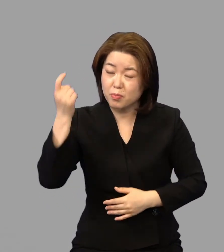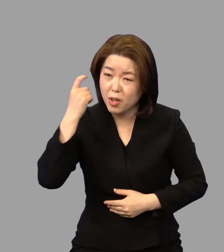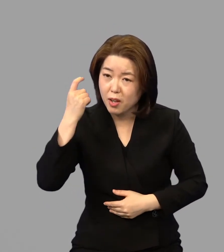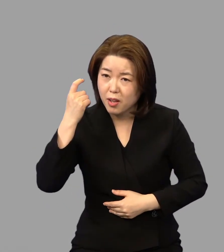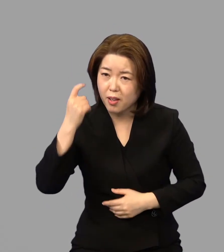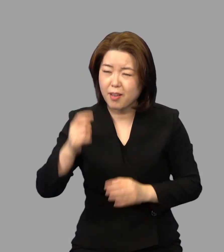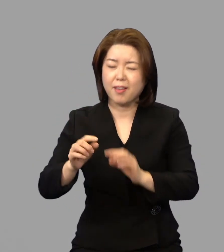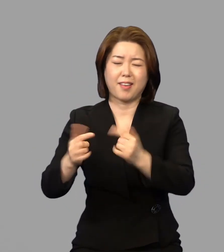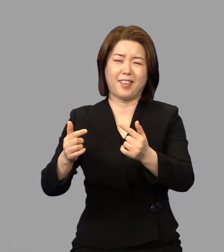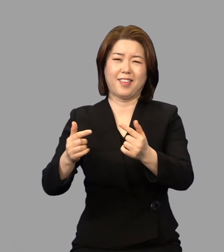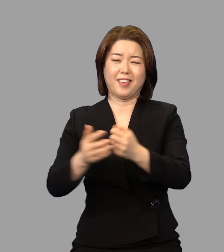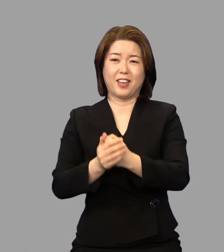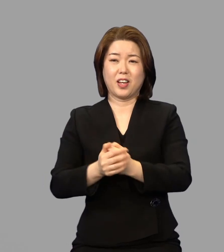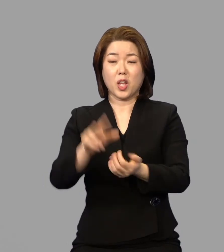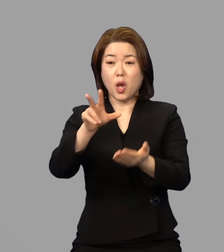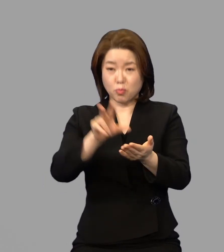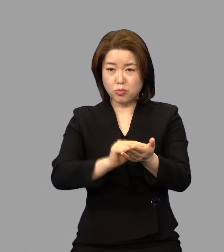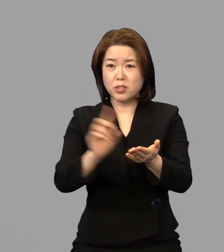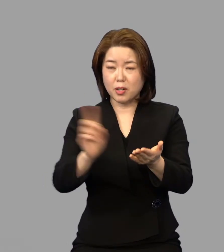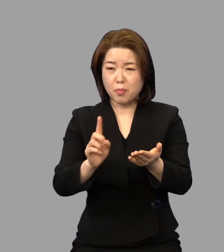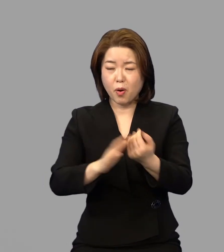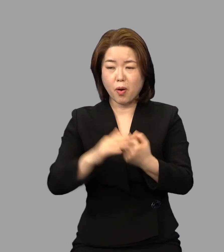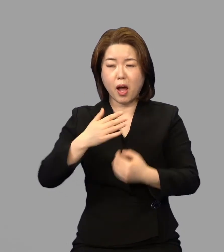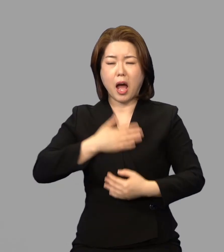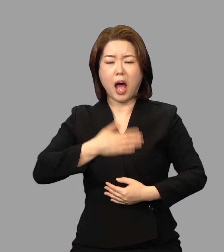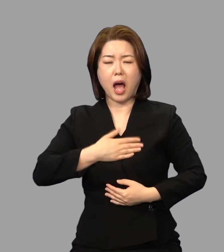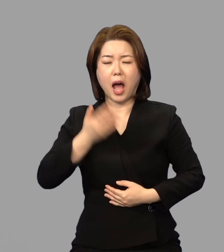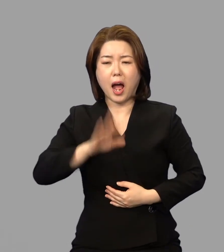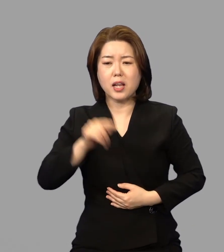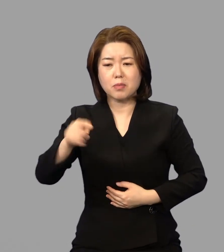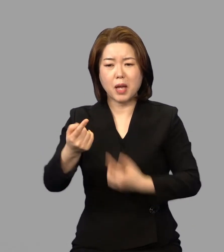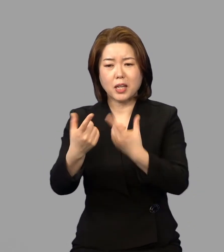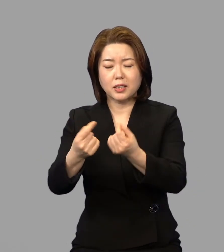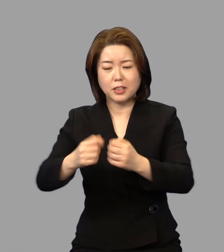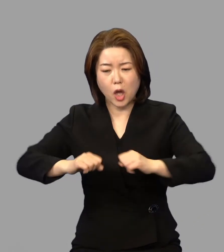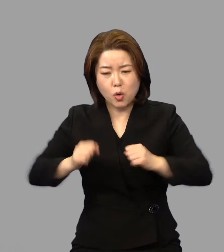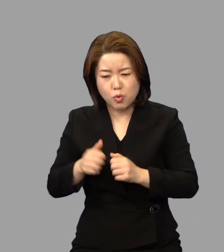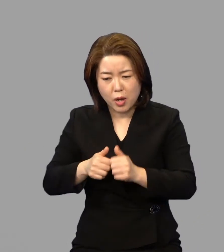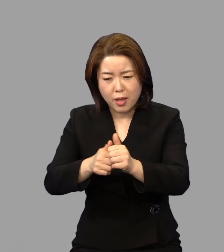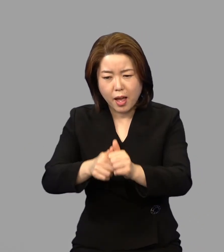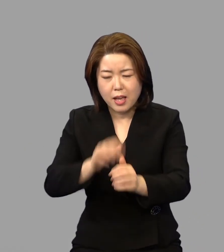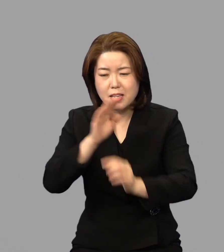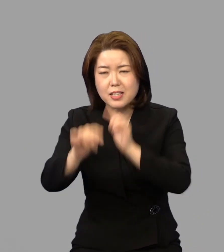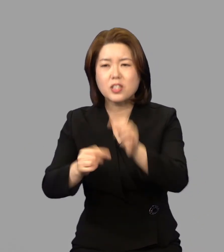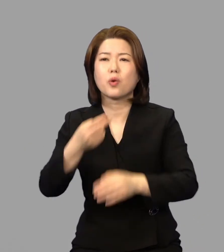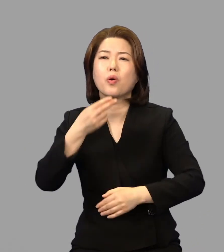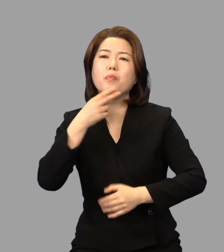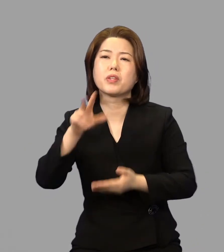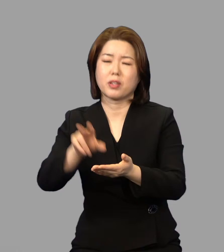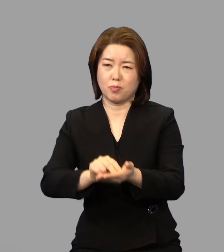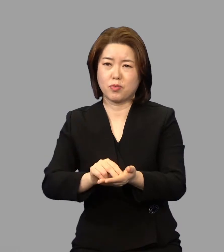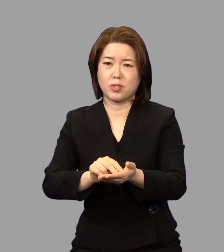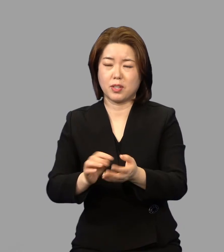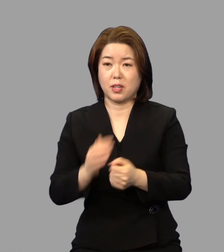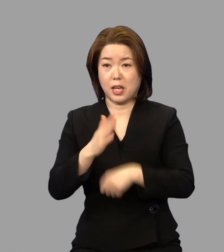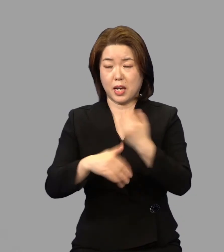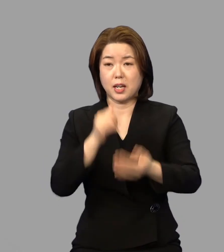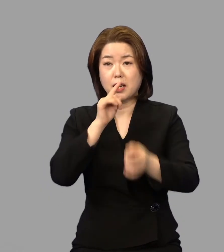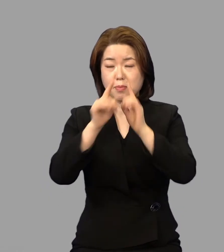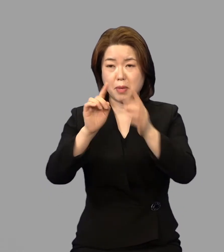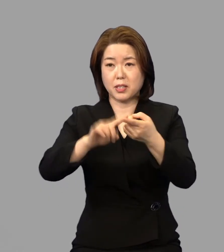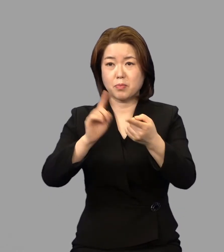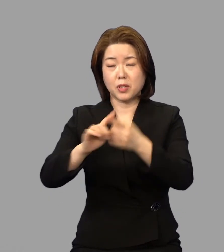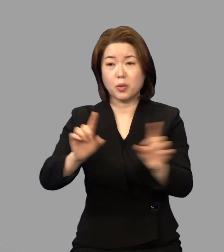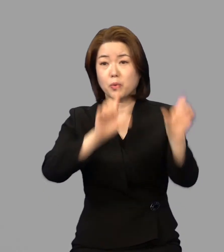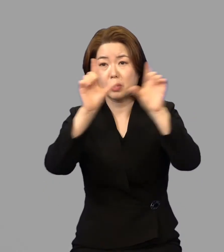문제는 알지만 그렇게 사라지지 않는 데 문제가 있는 거예요. 하나님의 말씀대로 사는 일이